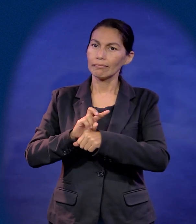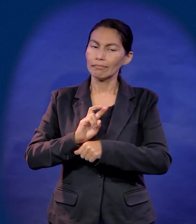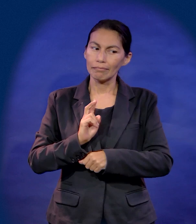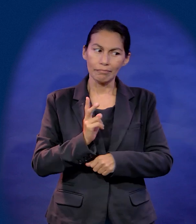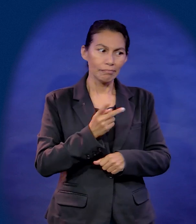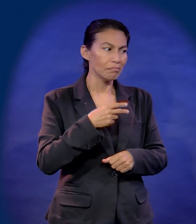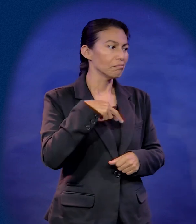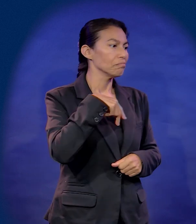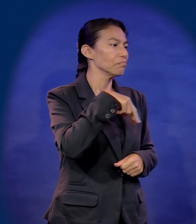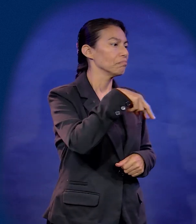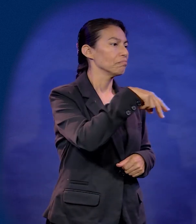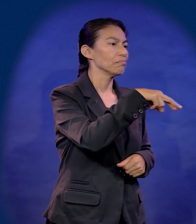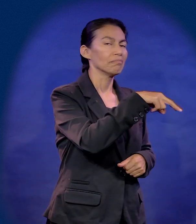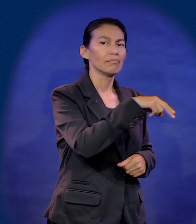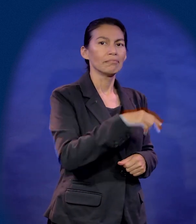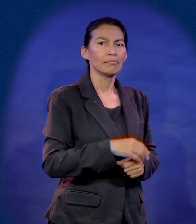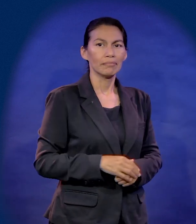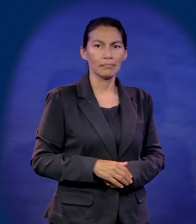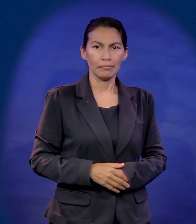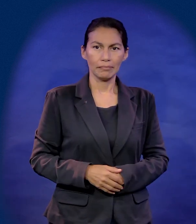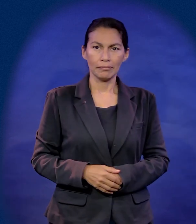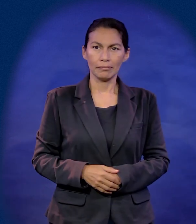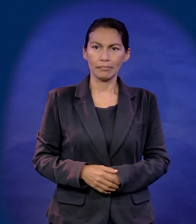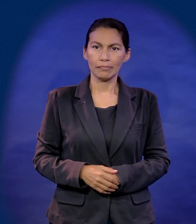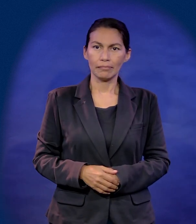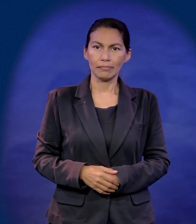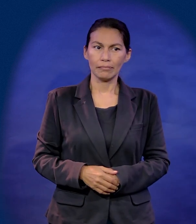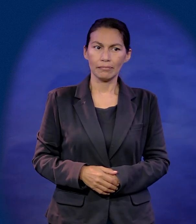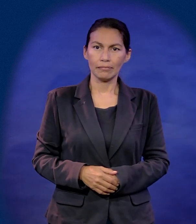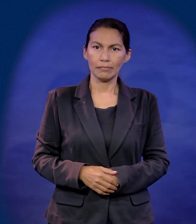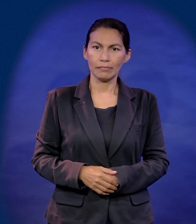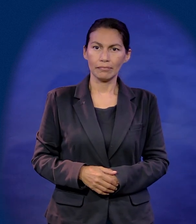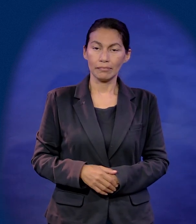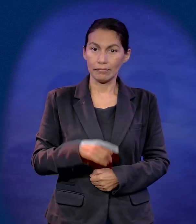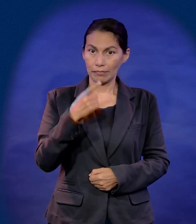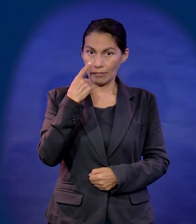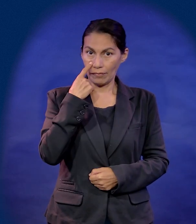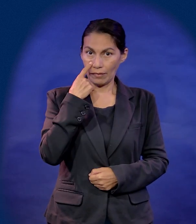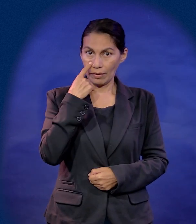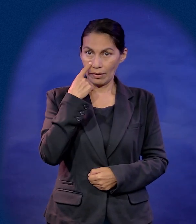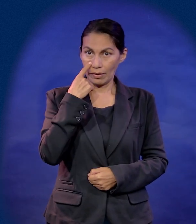Que tenga buen día. Giras y avanzas.